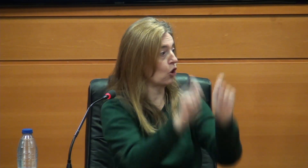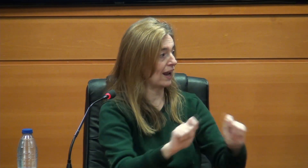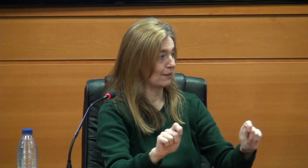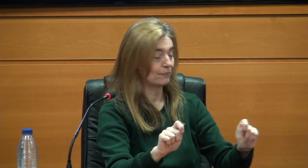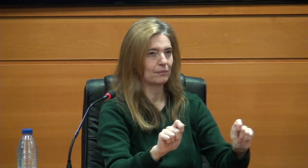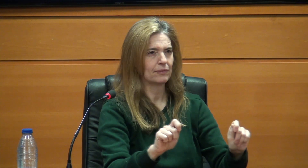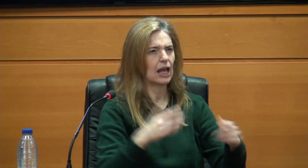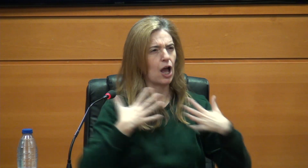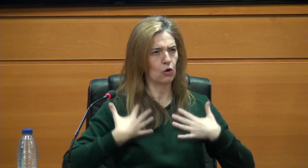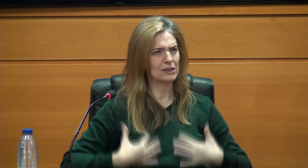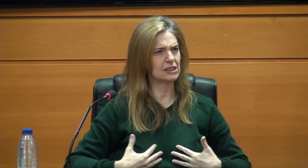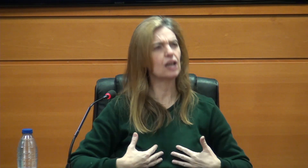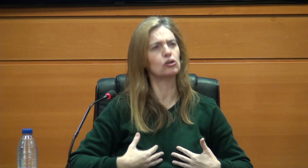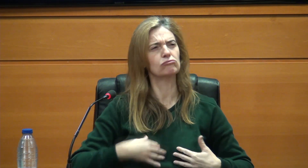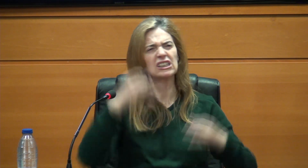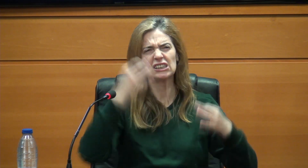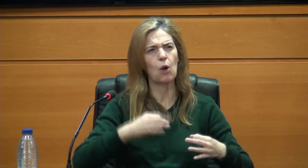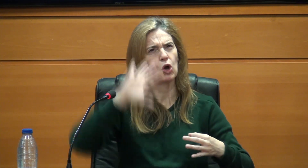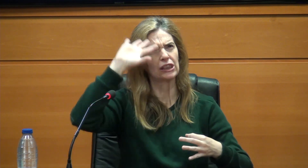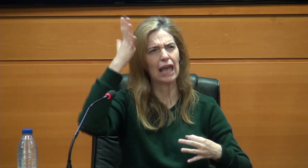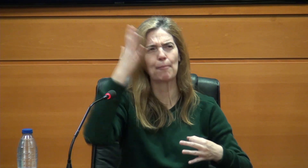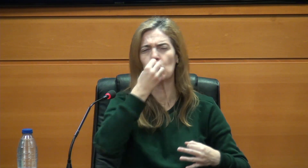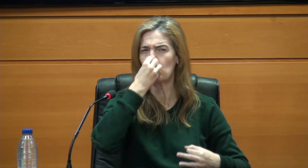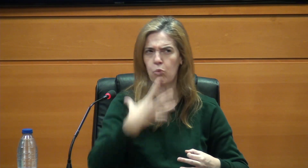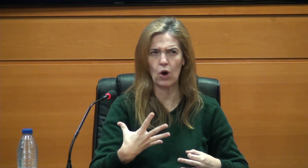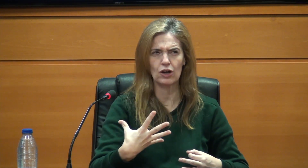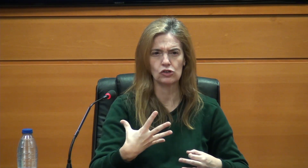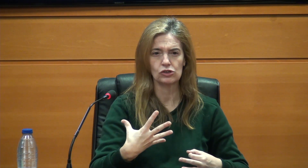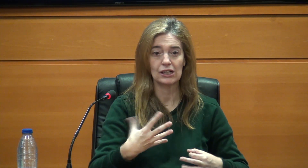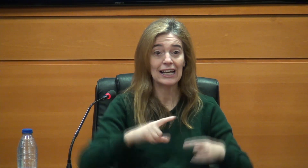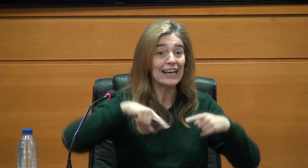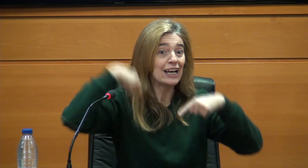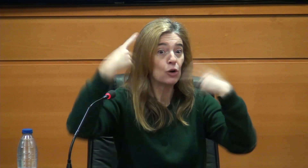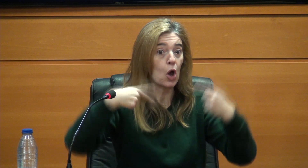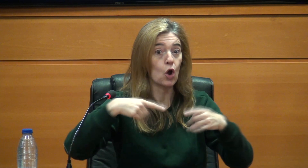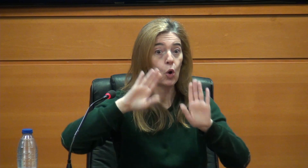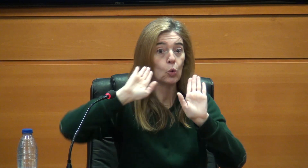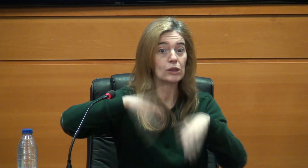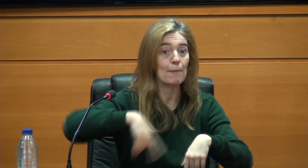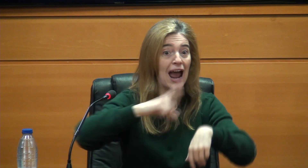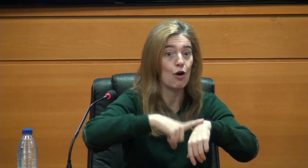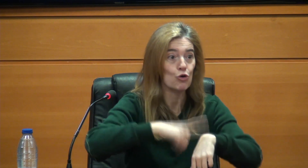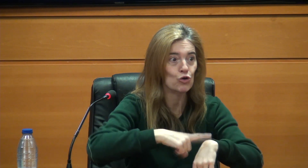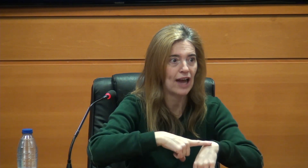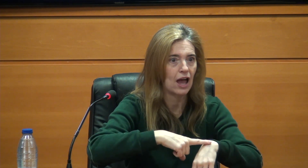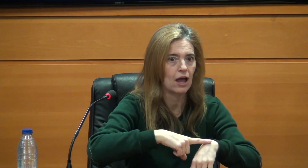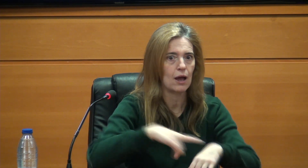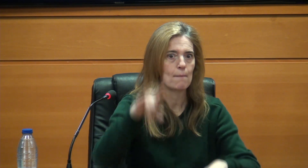boda vestido seguro que hace tiempo bueno Y luego a última hora